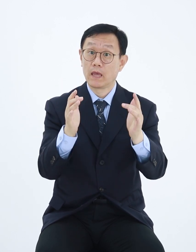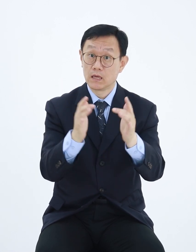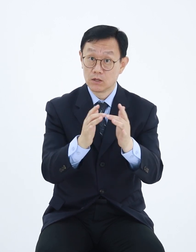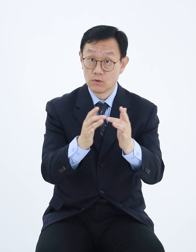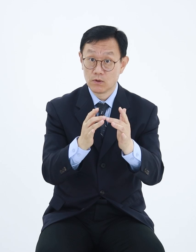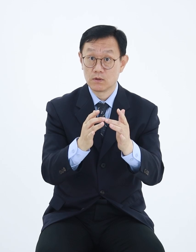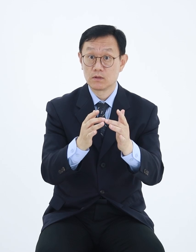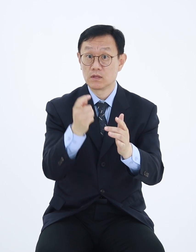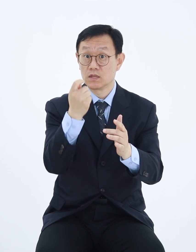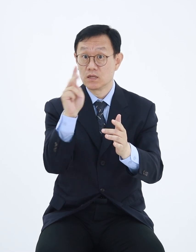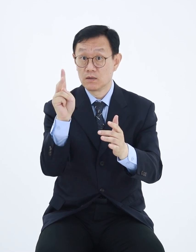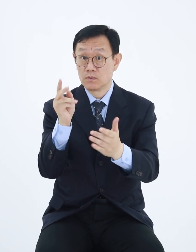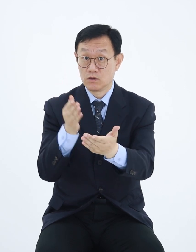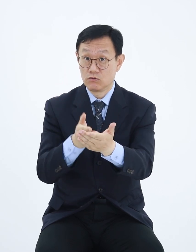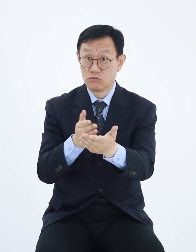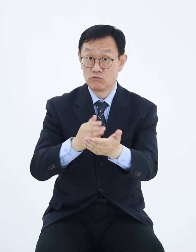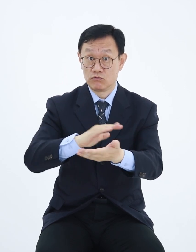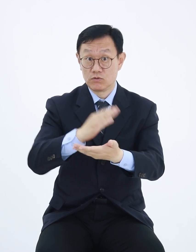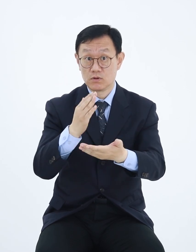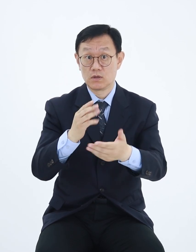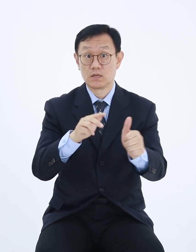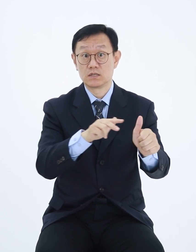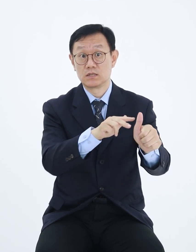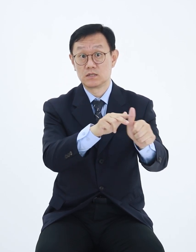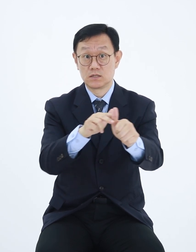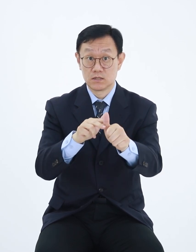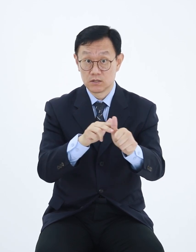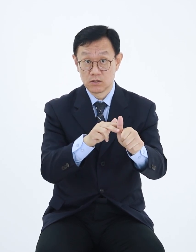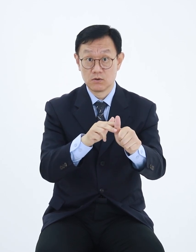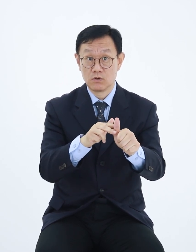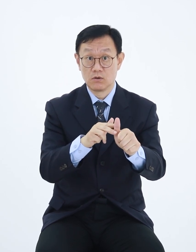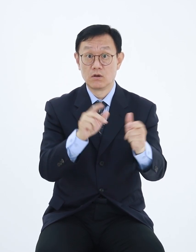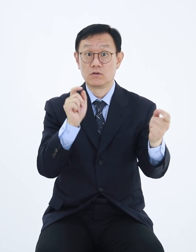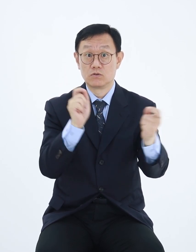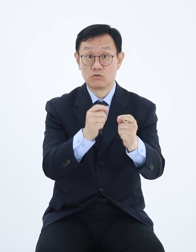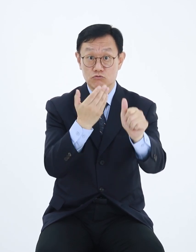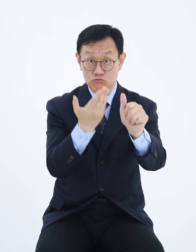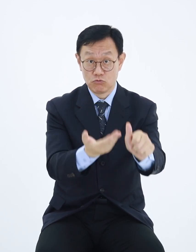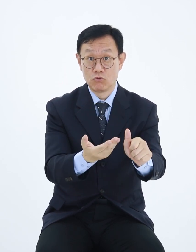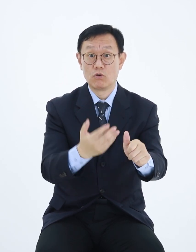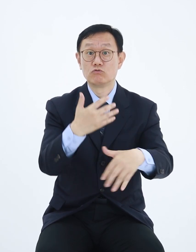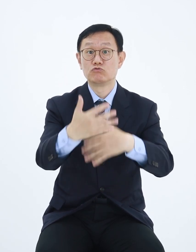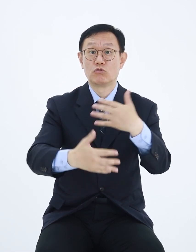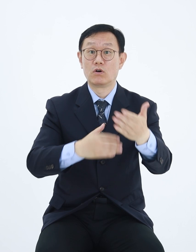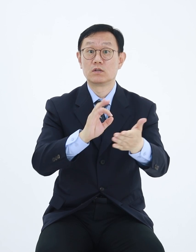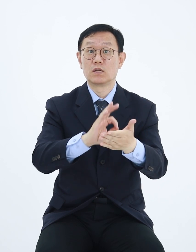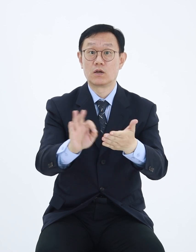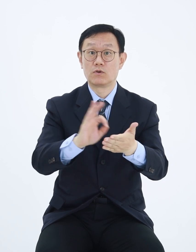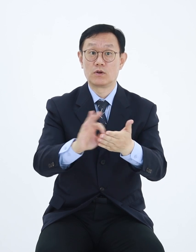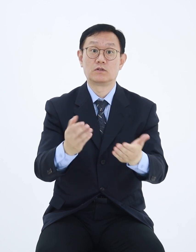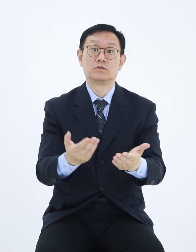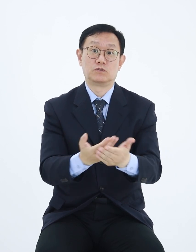언론 매체를 장애인에게 접근 가능한 방식으로 제공할 것과 수어의 사용을 증진할 것을 명시하고